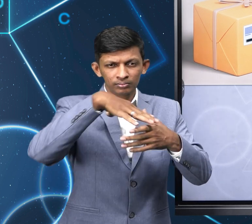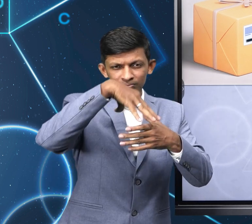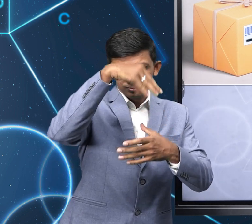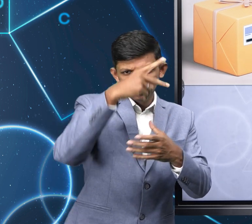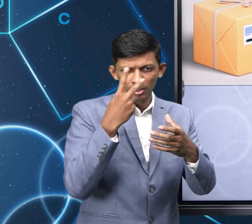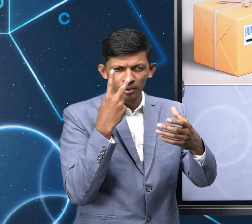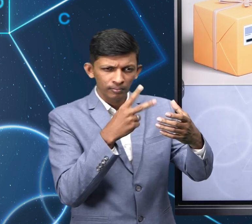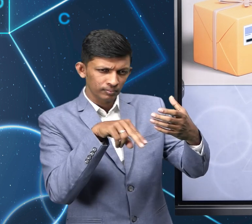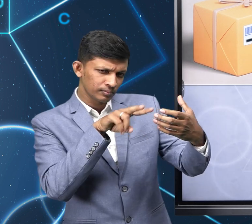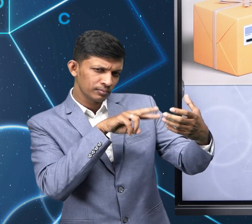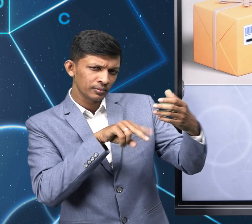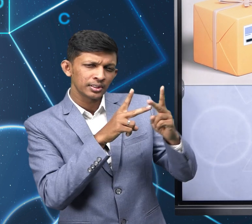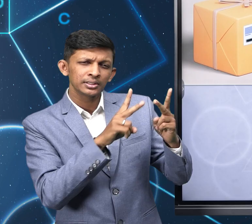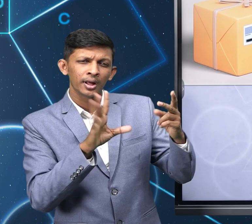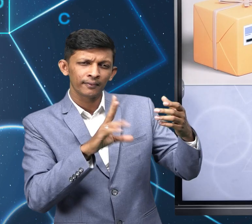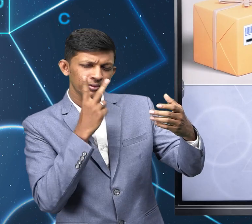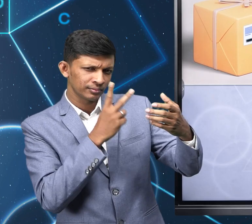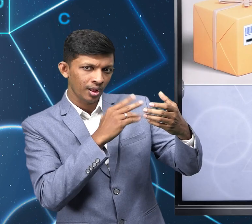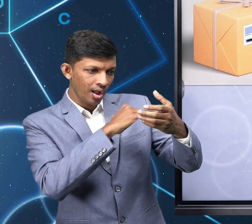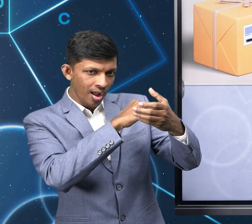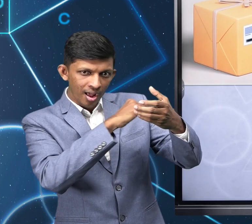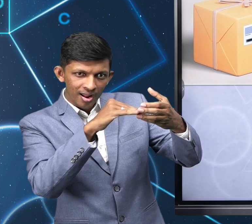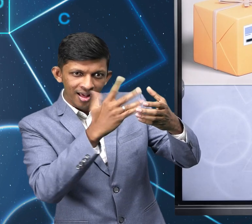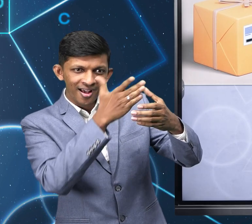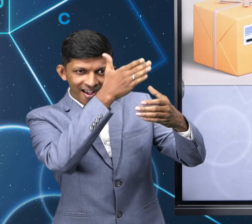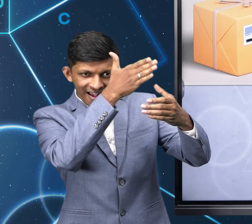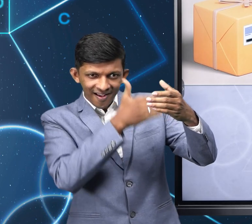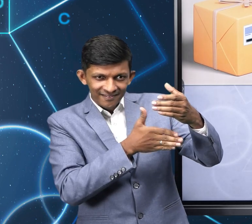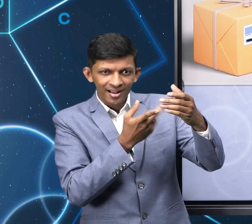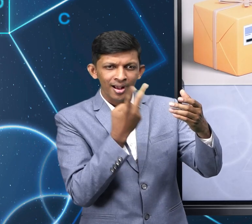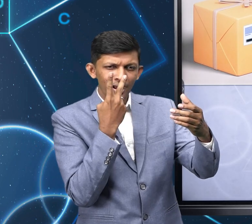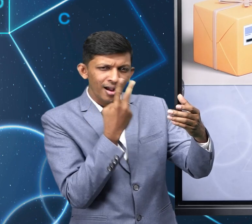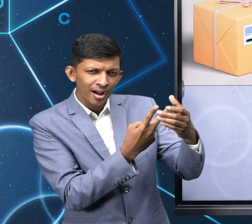किंवा त्यांच्या सावलीकडे पाहून कसे समजून घ्यावे हे आपण शिकणार आहोत.